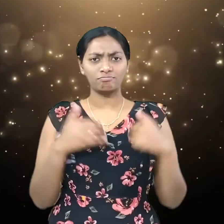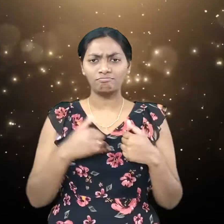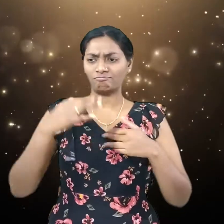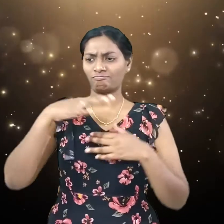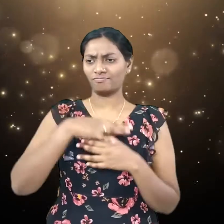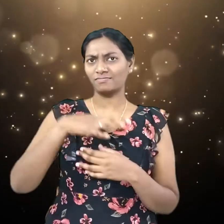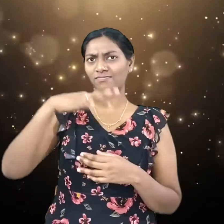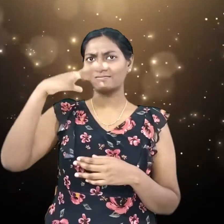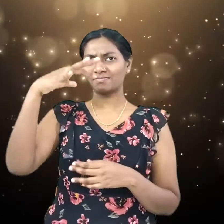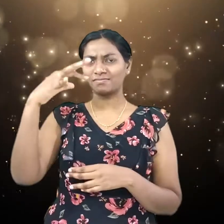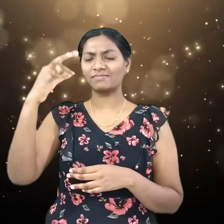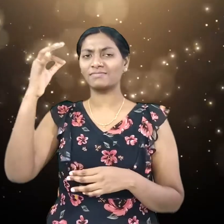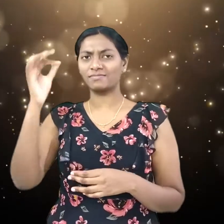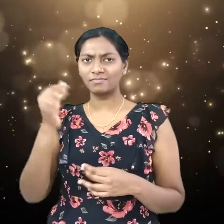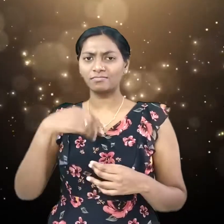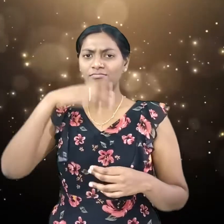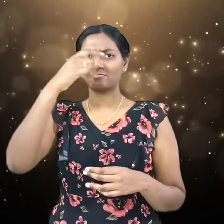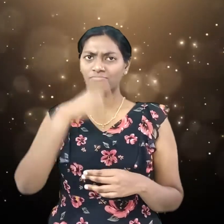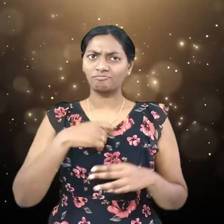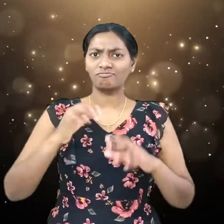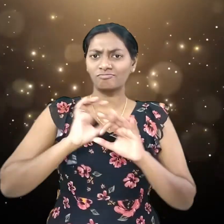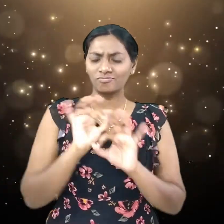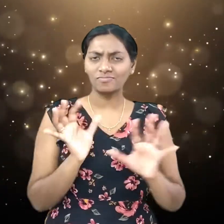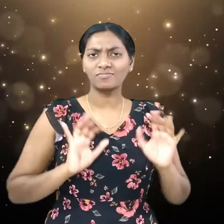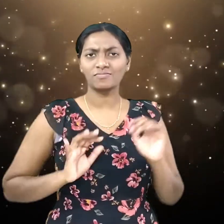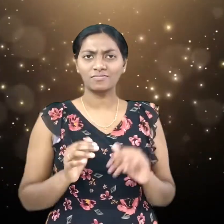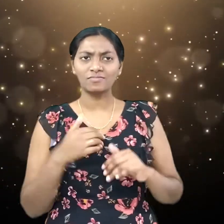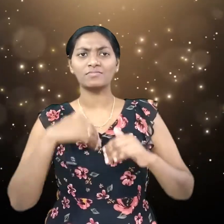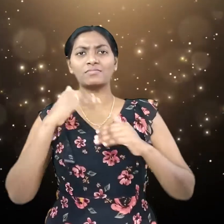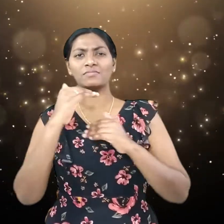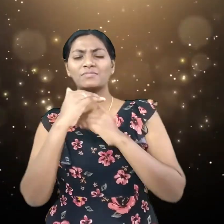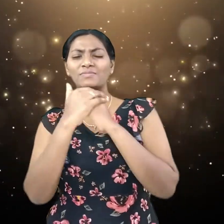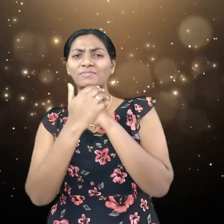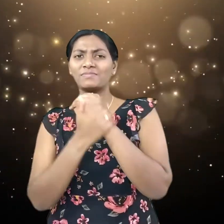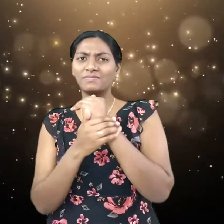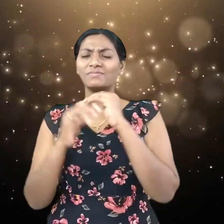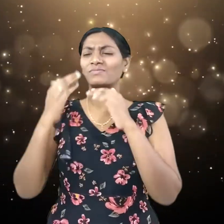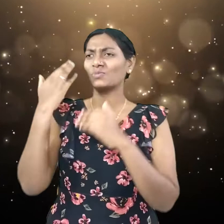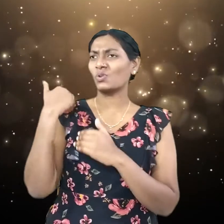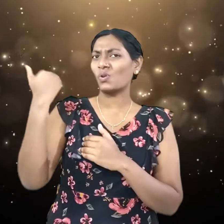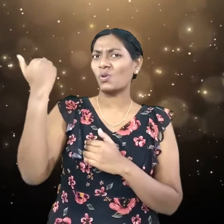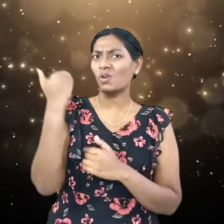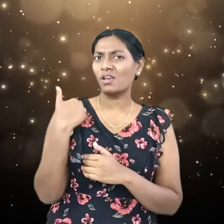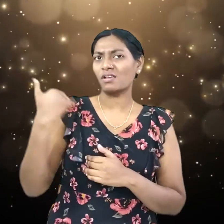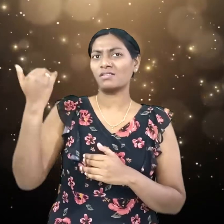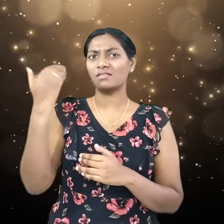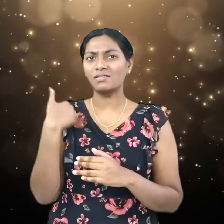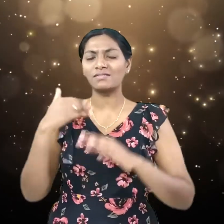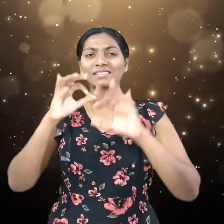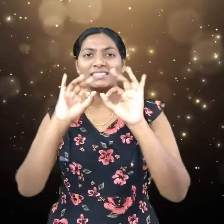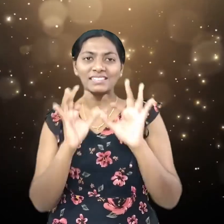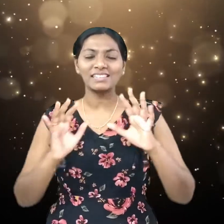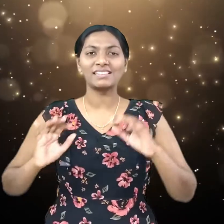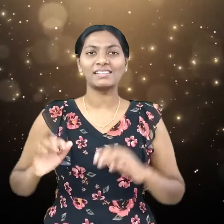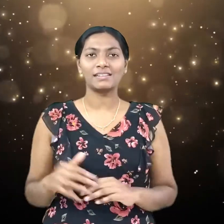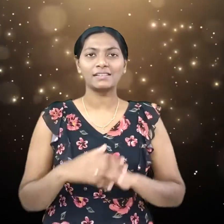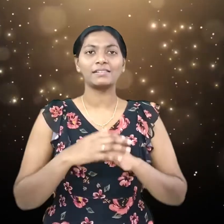हमें चुना हुआ वंश, बुलाए दिखता में उसकी श्रेष्ठता,